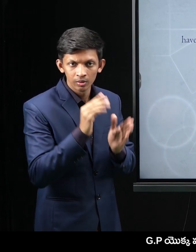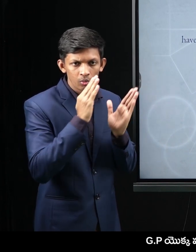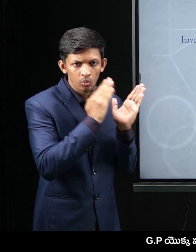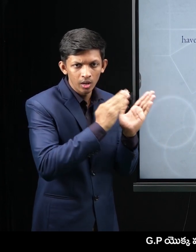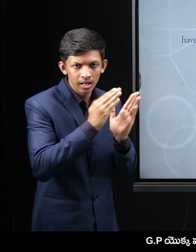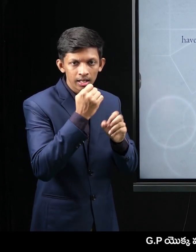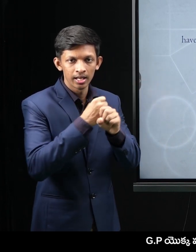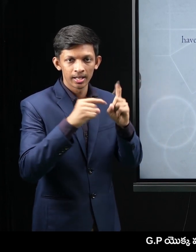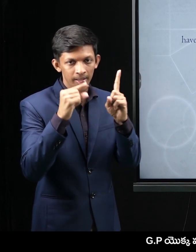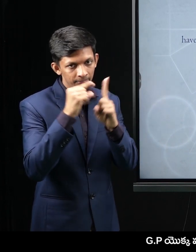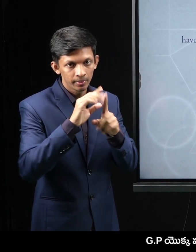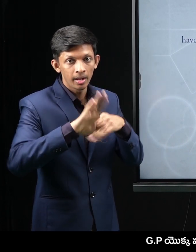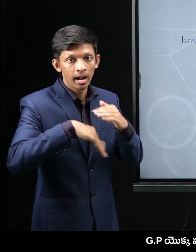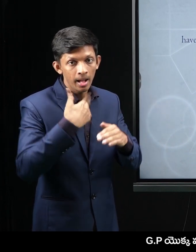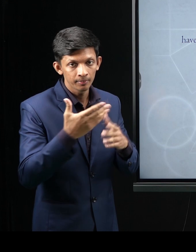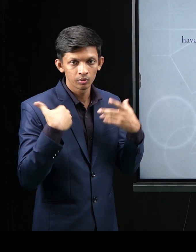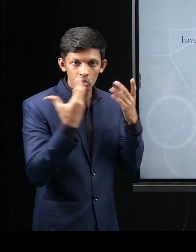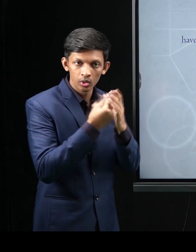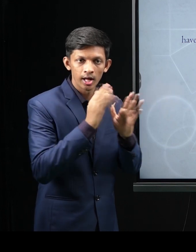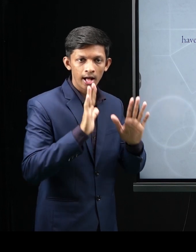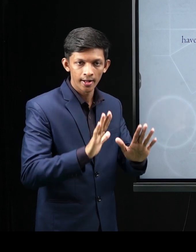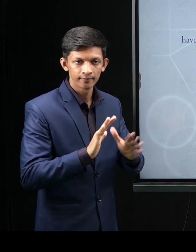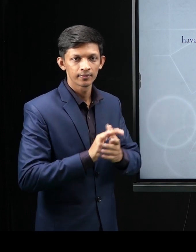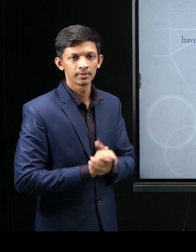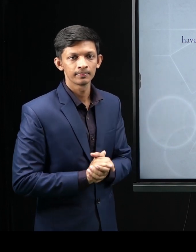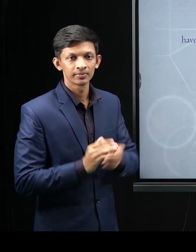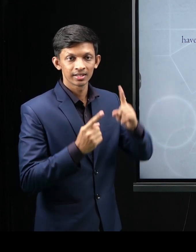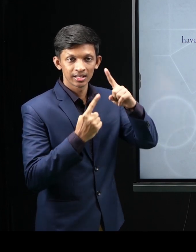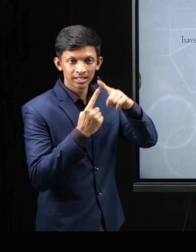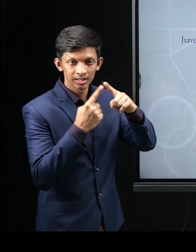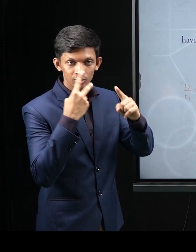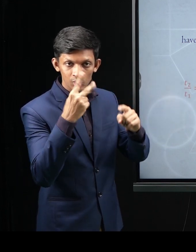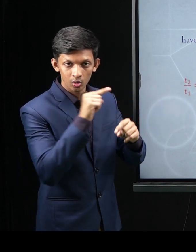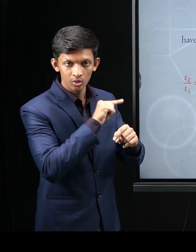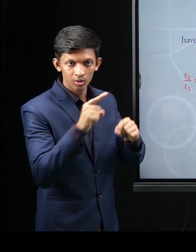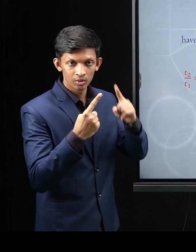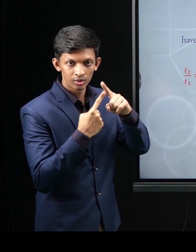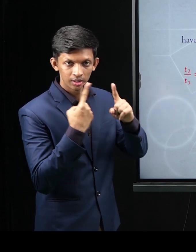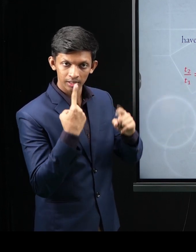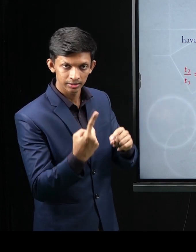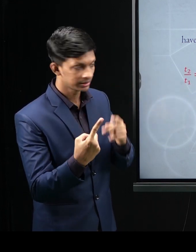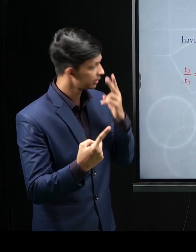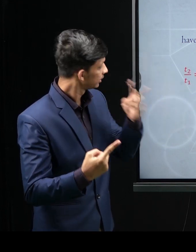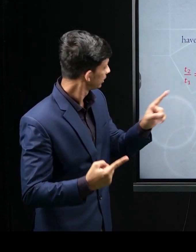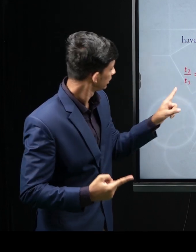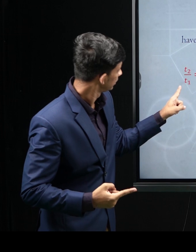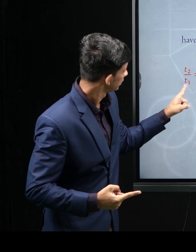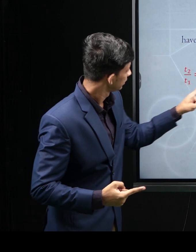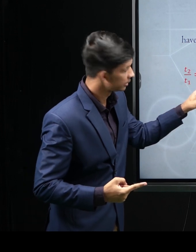పరిశీలిస్తే అప్పుడు మనకు ఉంది T2 బై T1 ఈజ్ ఈక్వల్ టు AR బై A ఈజ్ ఈక్వల్ టు R. T3